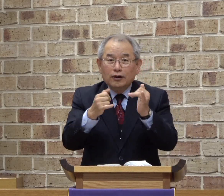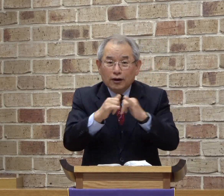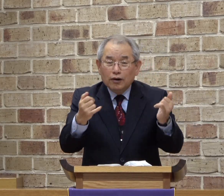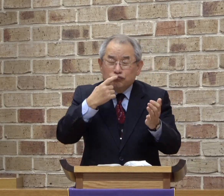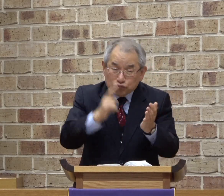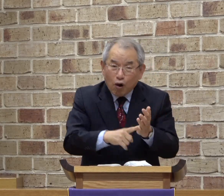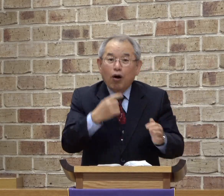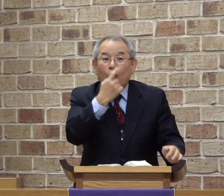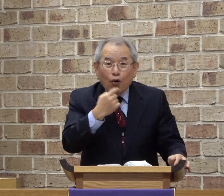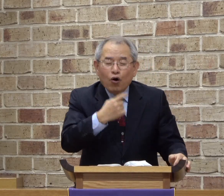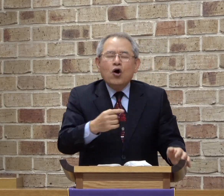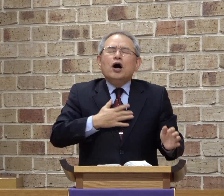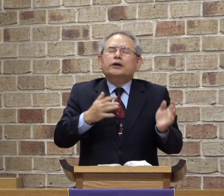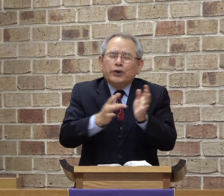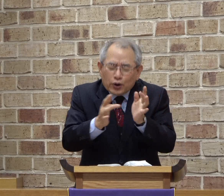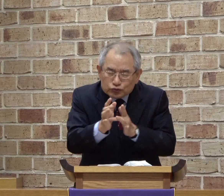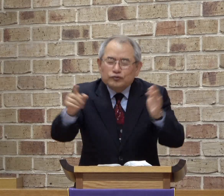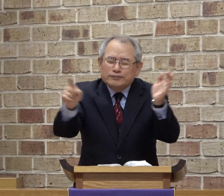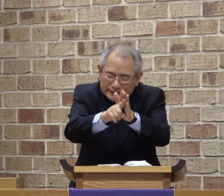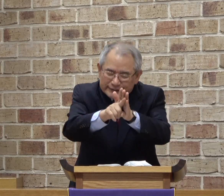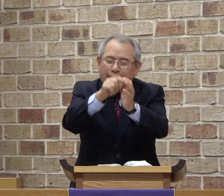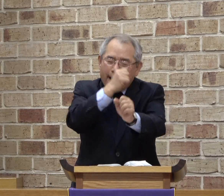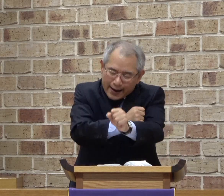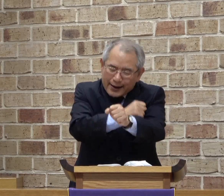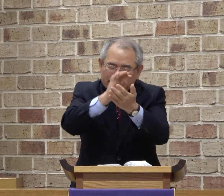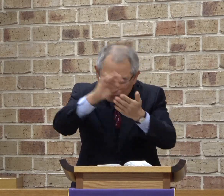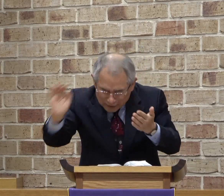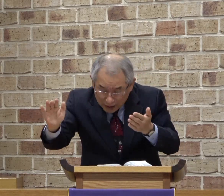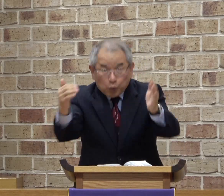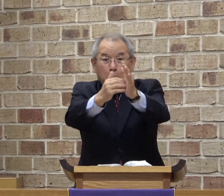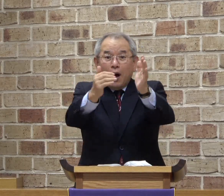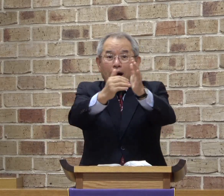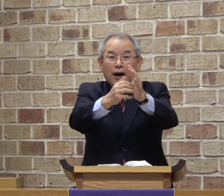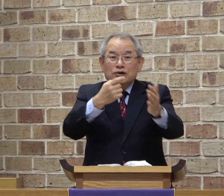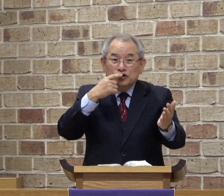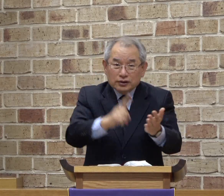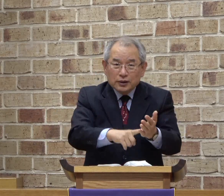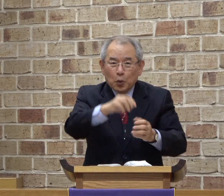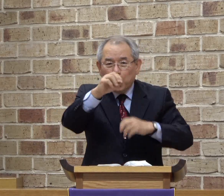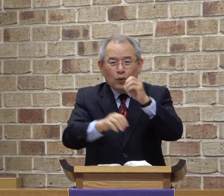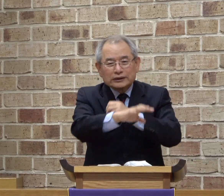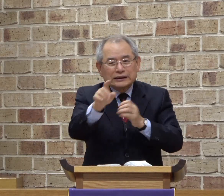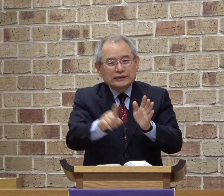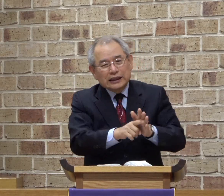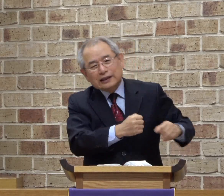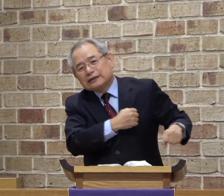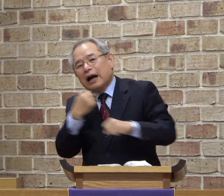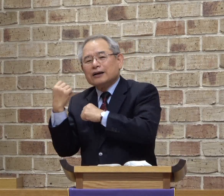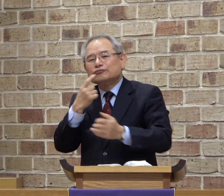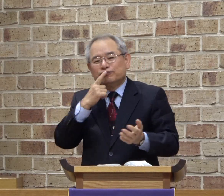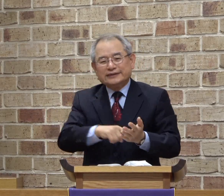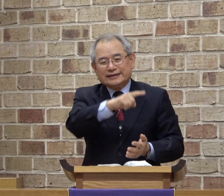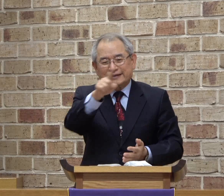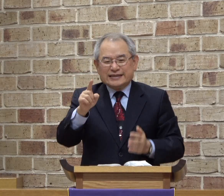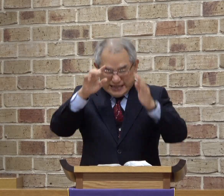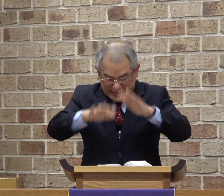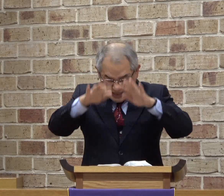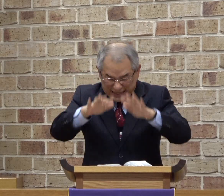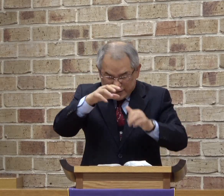우리를 살리시기 위한 사랑. 그 기차에 탄 많은 사람들은요, 그 남자의 희생을 깨닫지 못한 사람들이 많았습니다. 예수님도